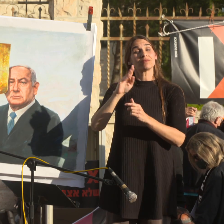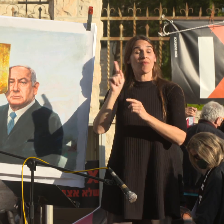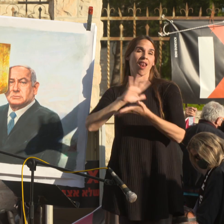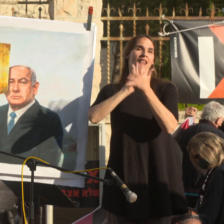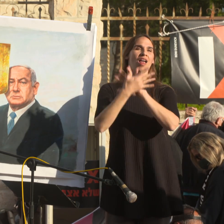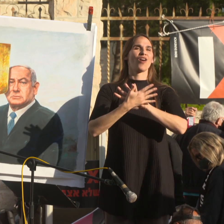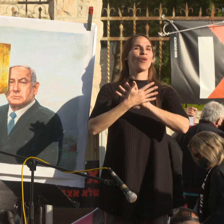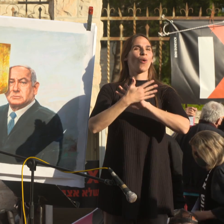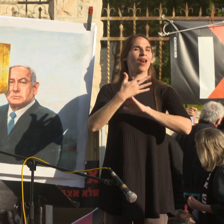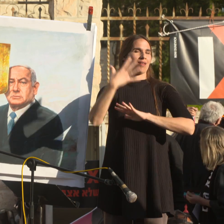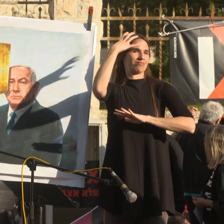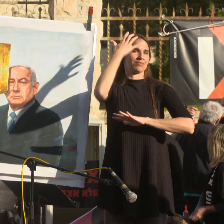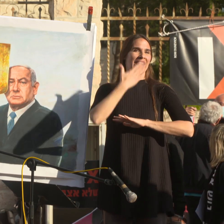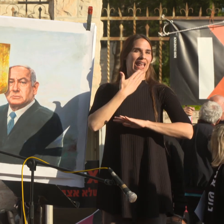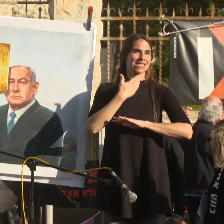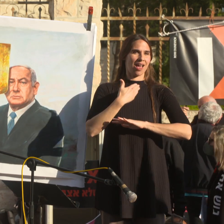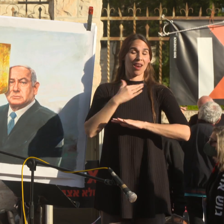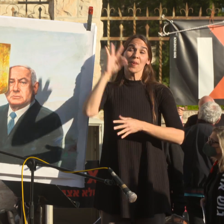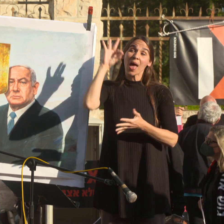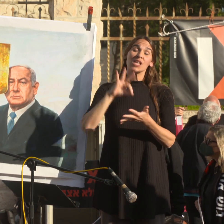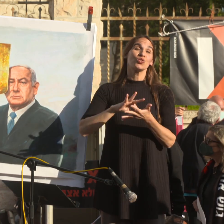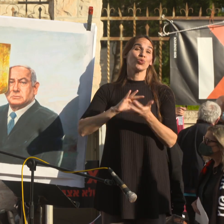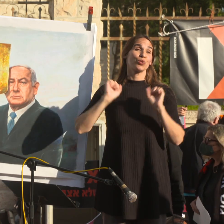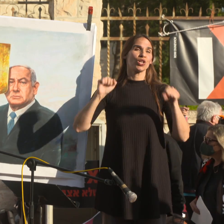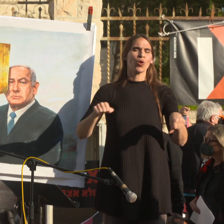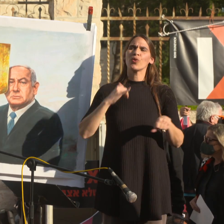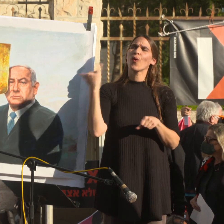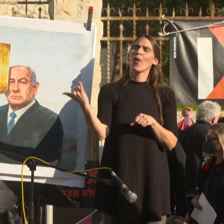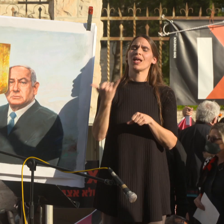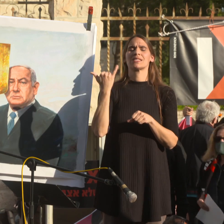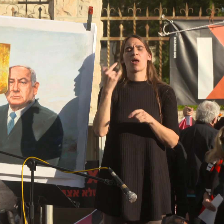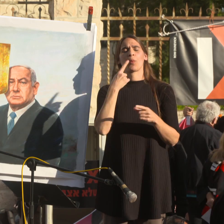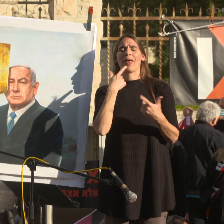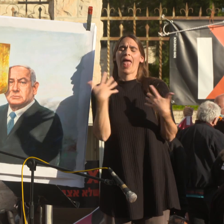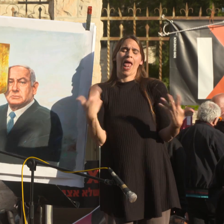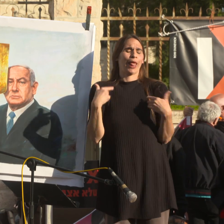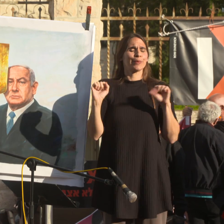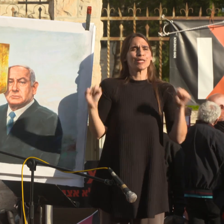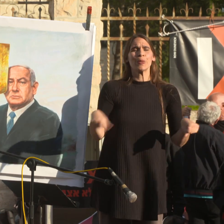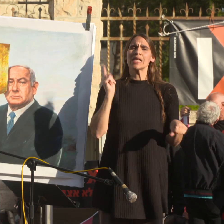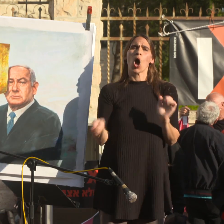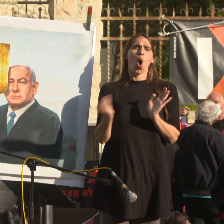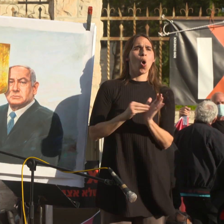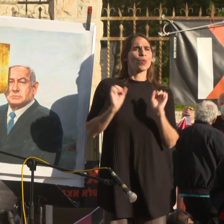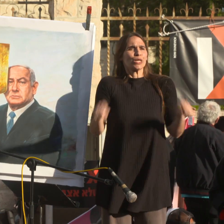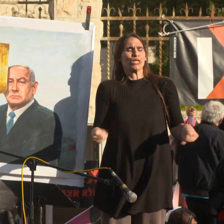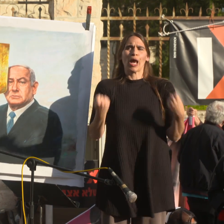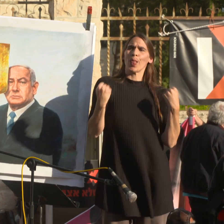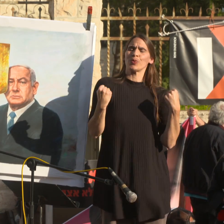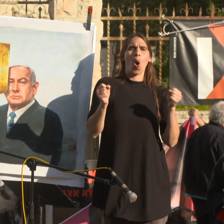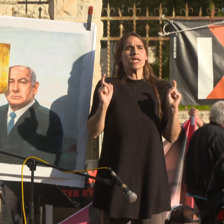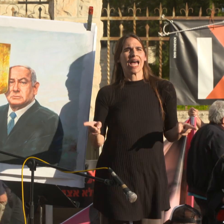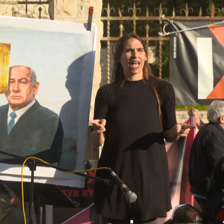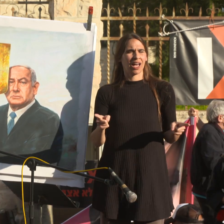ישראל. מאז שהוא עלה לשלטון, אנחנו כל הזמן שומרים, אין לי משילות, אני צריך עוד משילות, צריך עוד כוח.